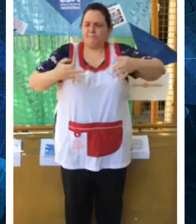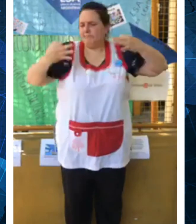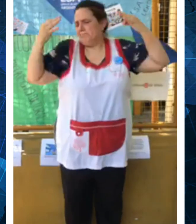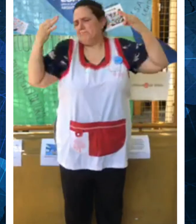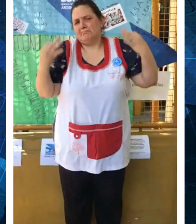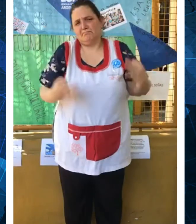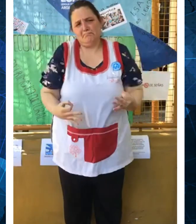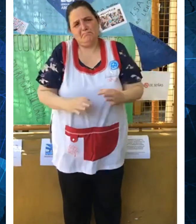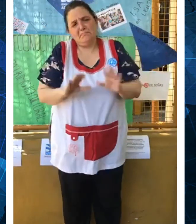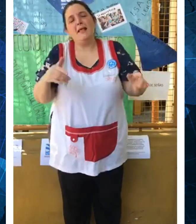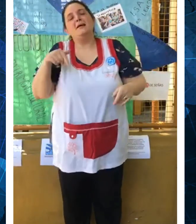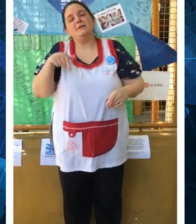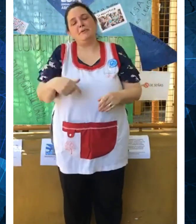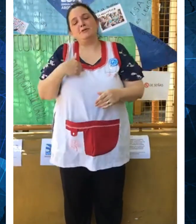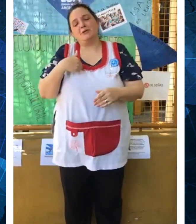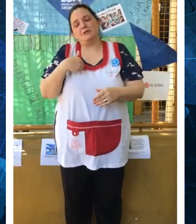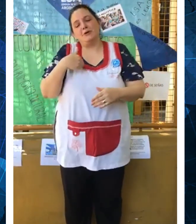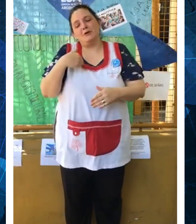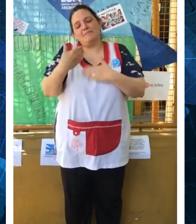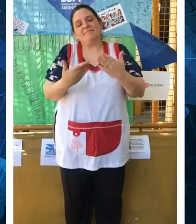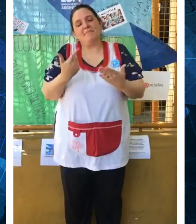Rápidamente lo aprendieron.